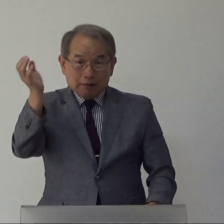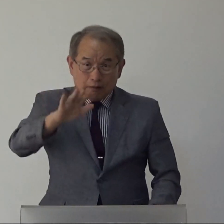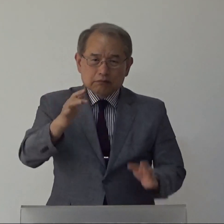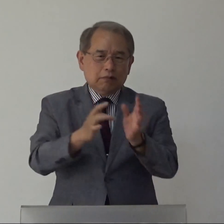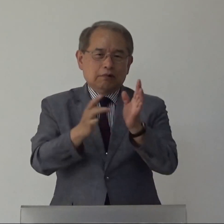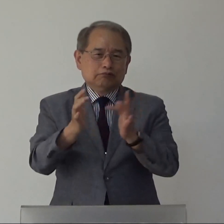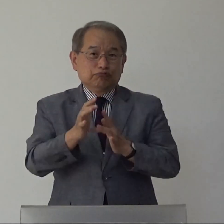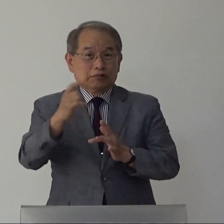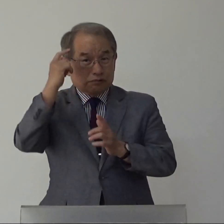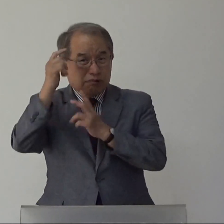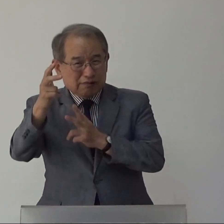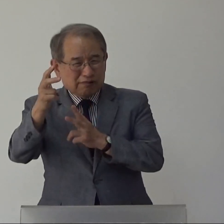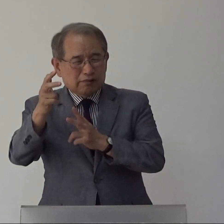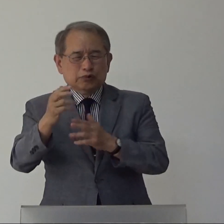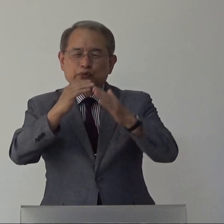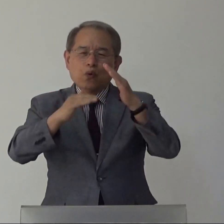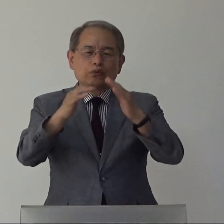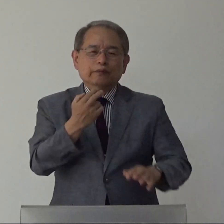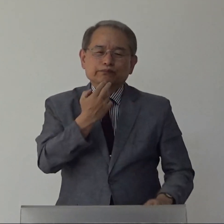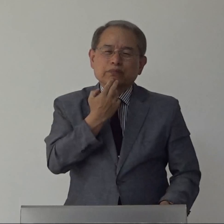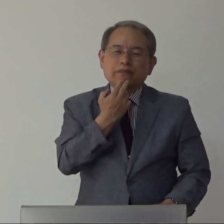예수님이 아무 말씀도 없으시고 땅에다 물을 쓰기 시작하십니다.